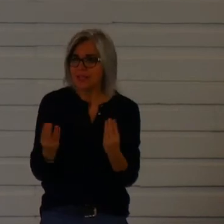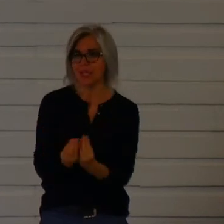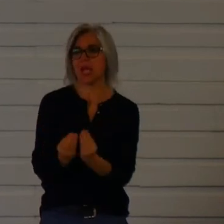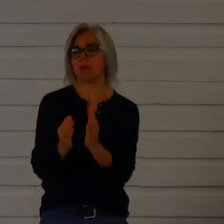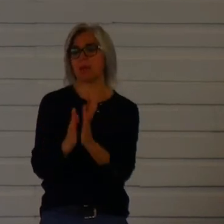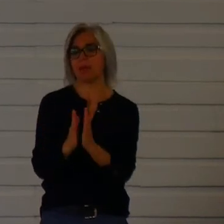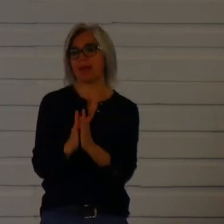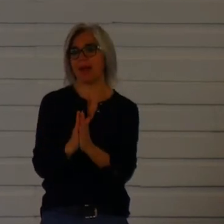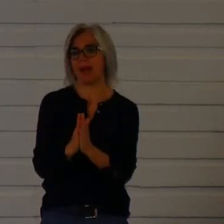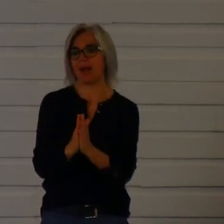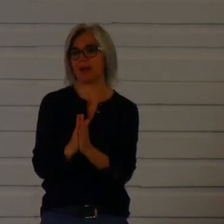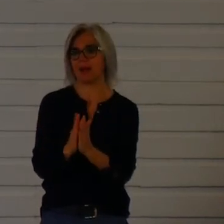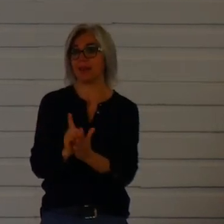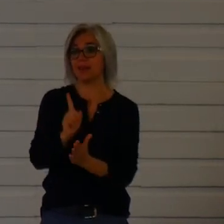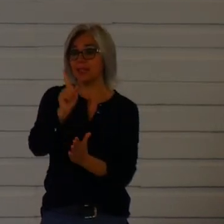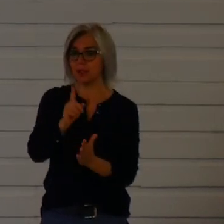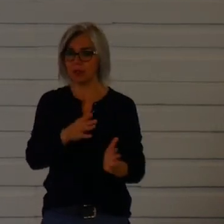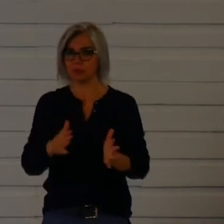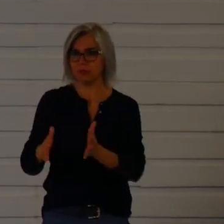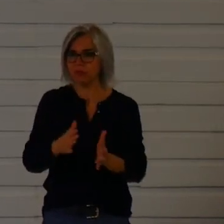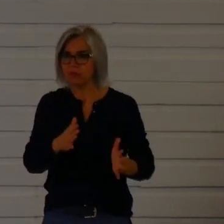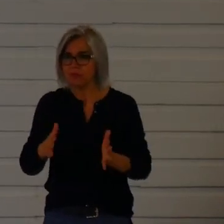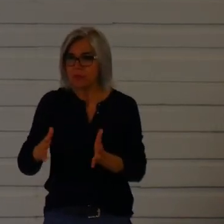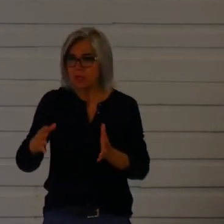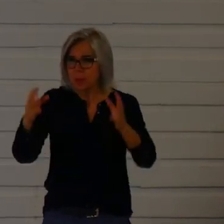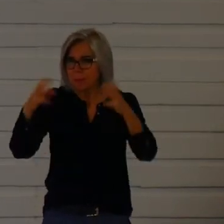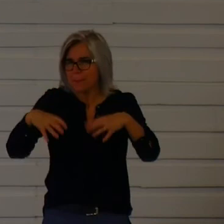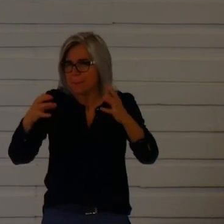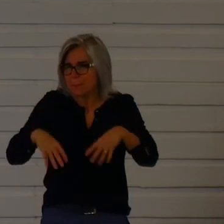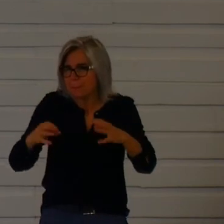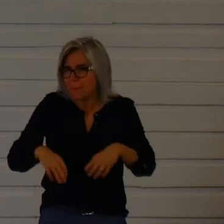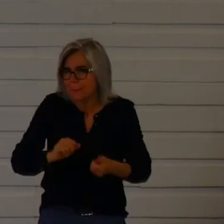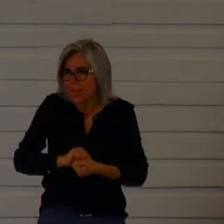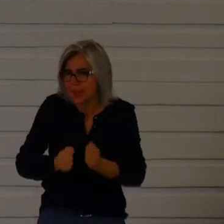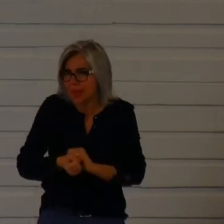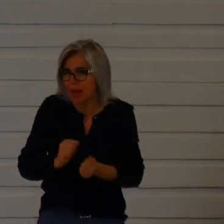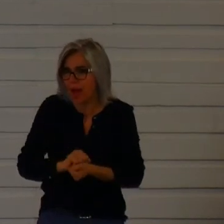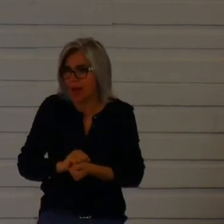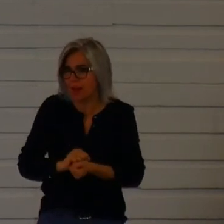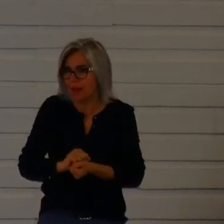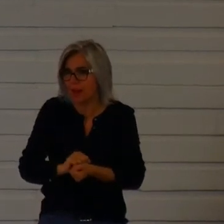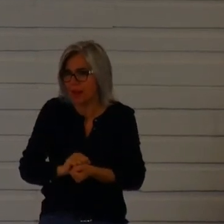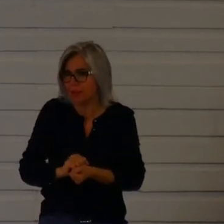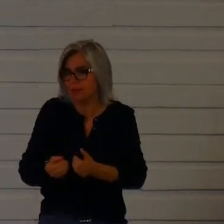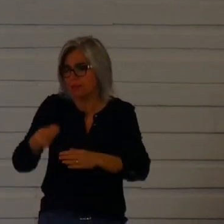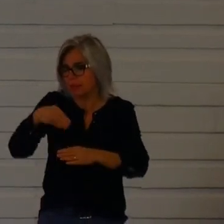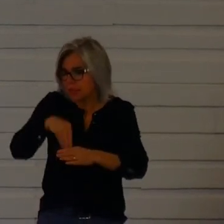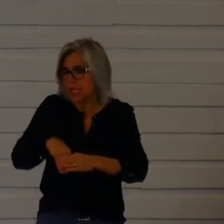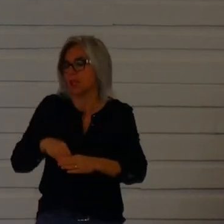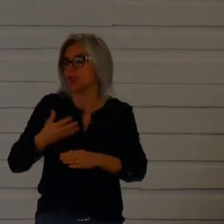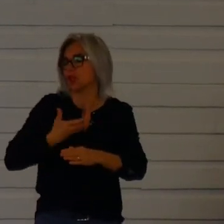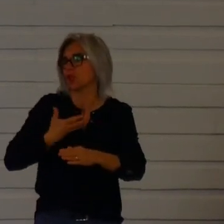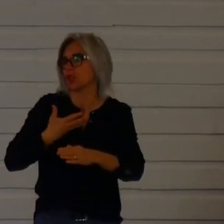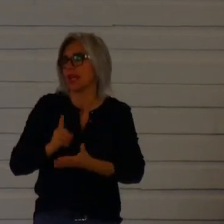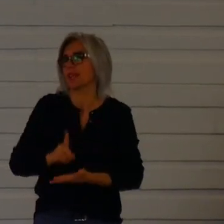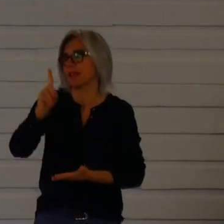a pregare, a intercedere e a chiedere al Signore che possa parlare al suo cuore e non giudicare. Dio non ci ha